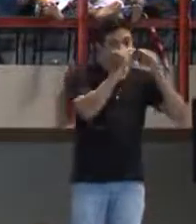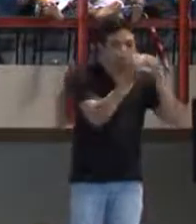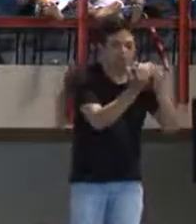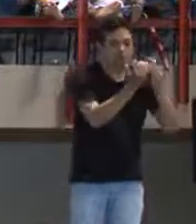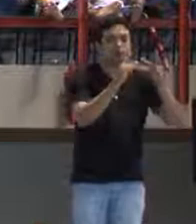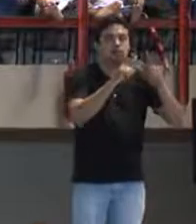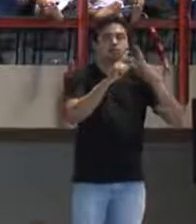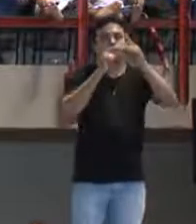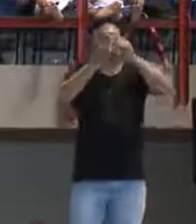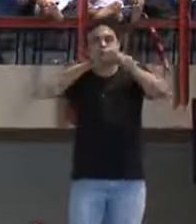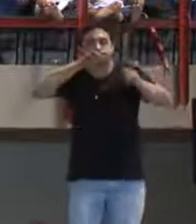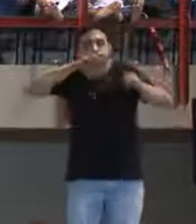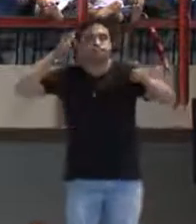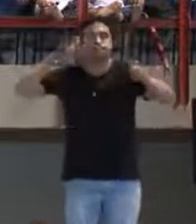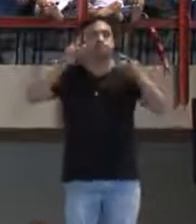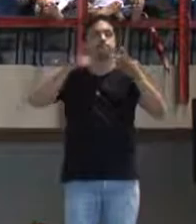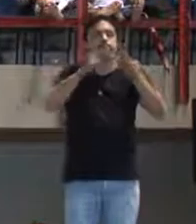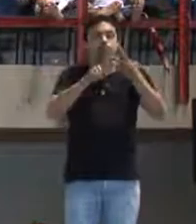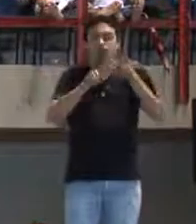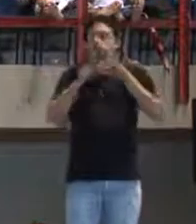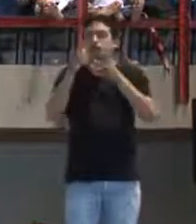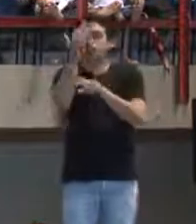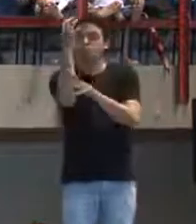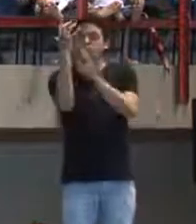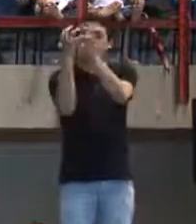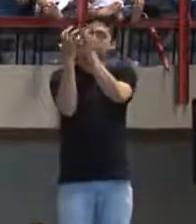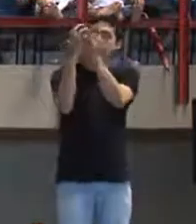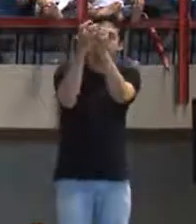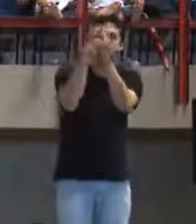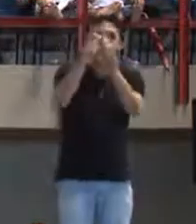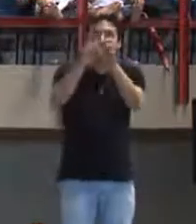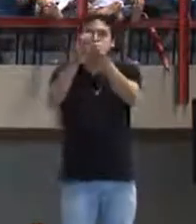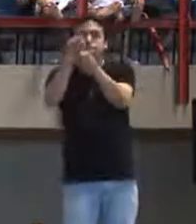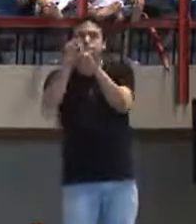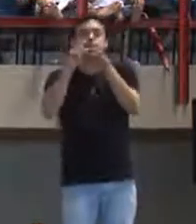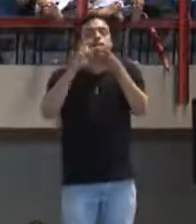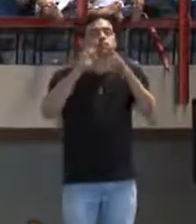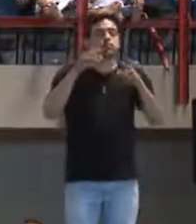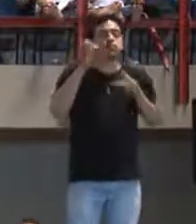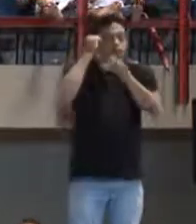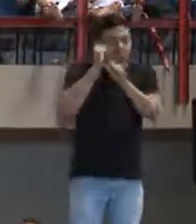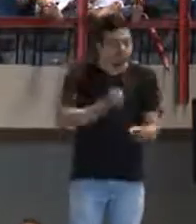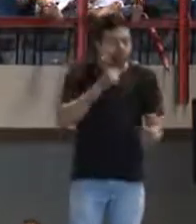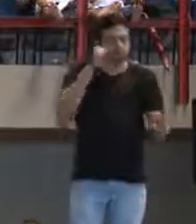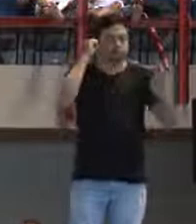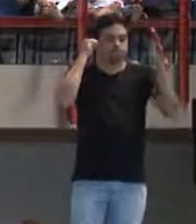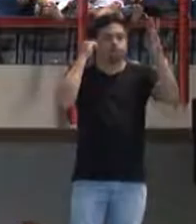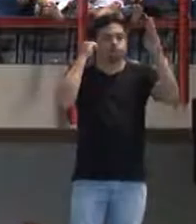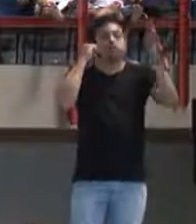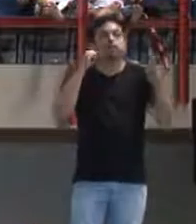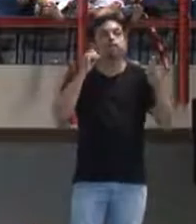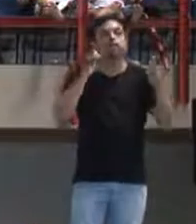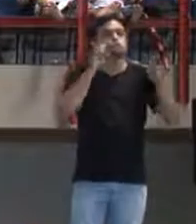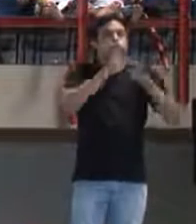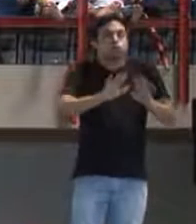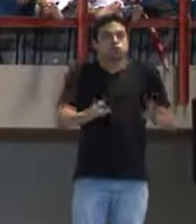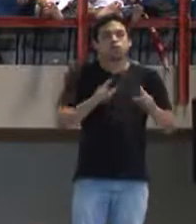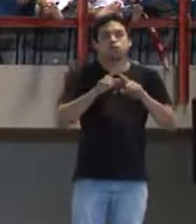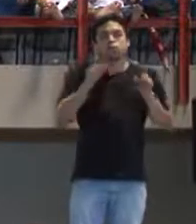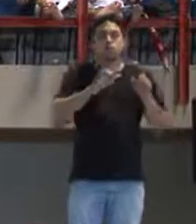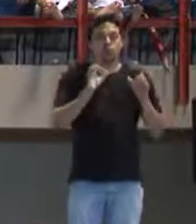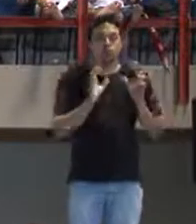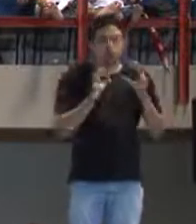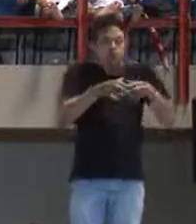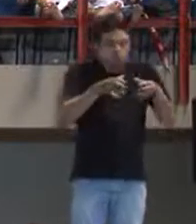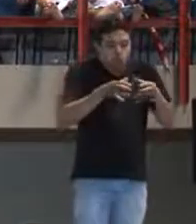eram caçadores, eram coletores, então viviam da caça e da pesca. Eles não são tribos